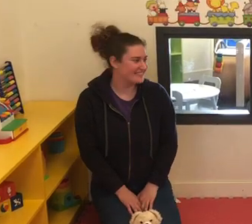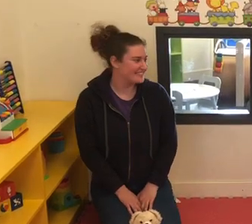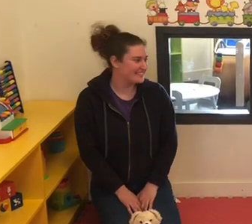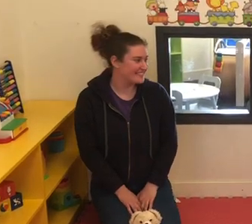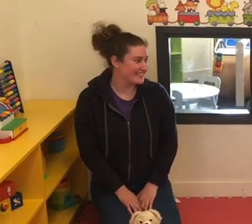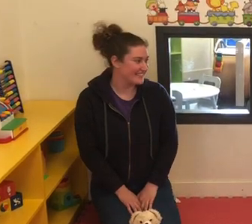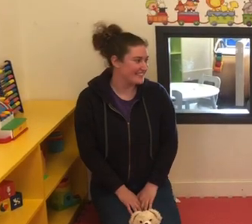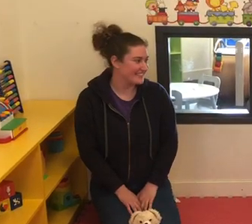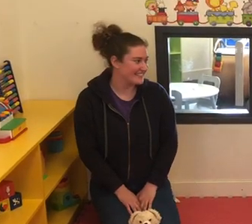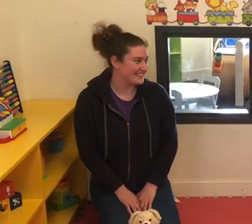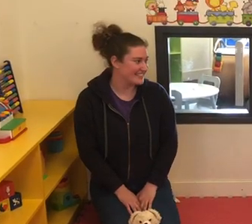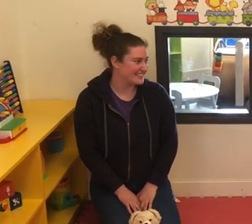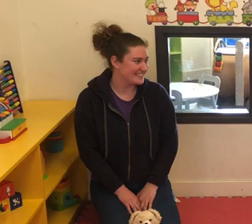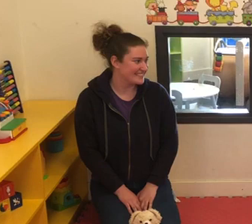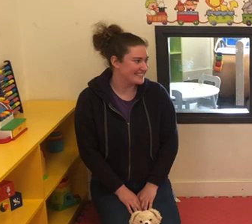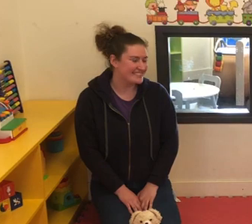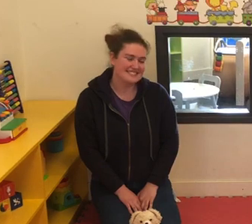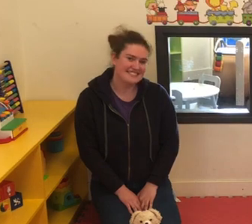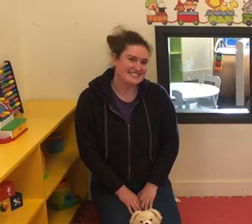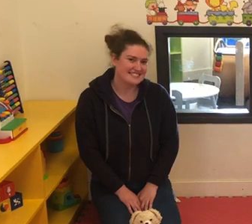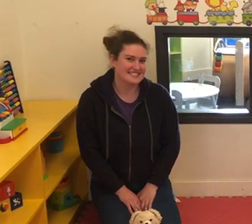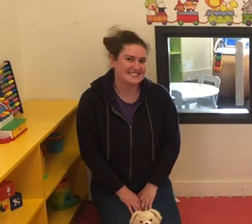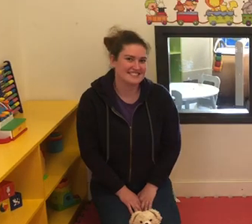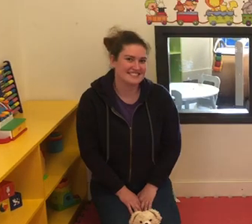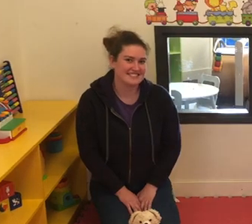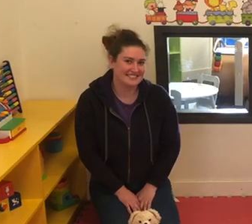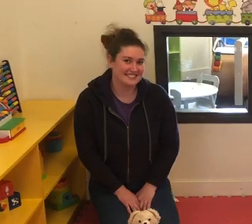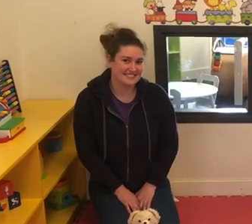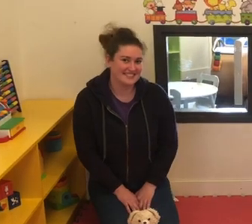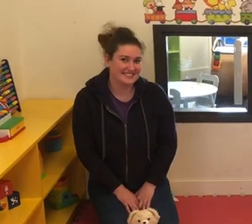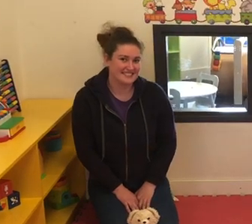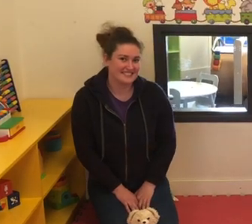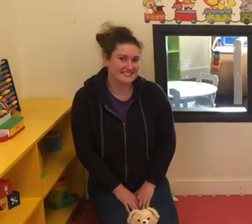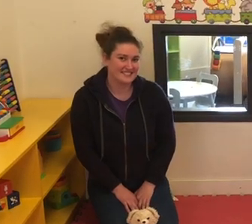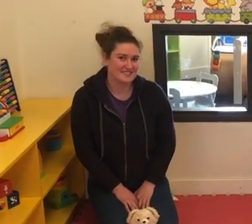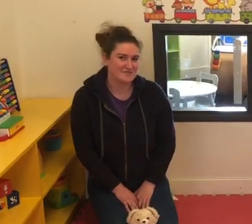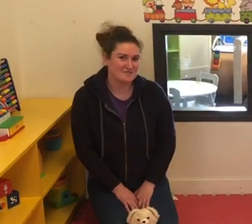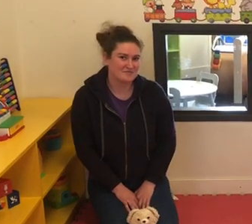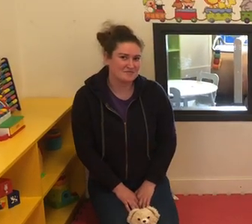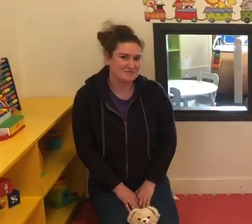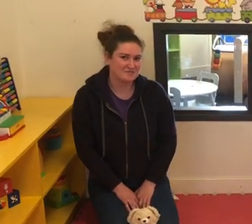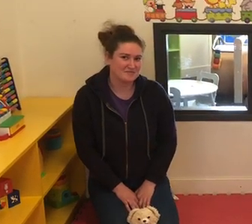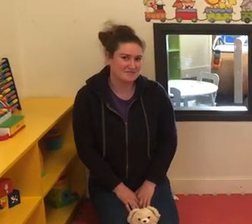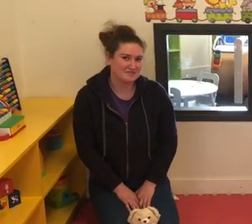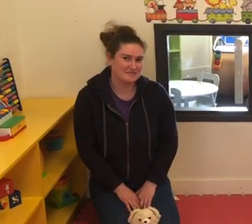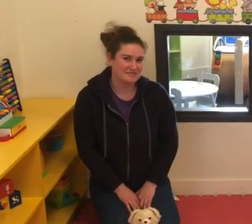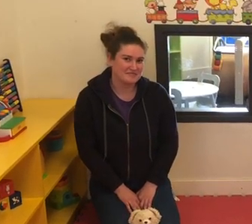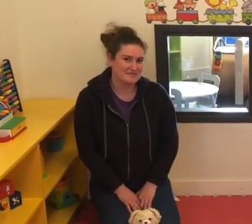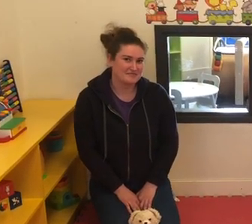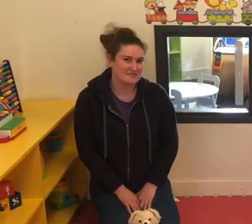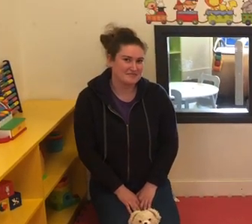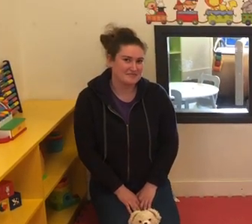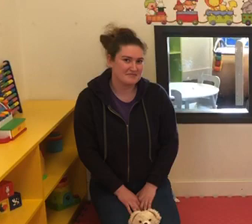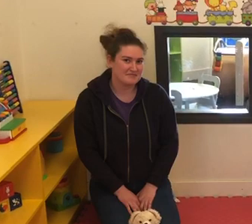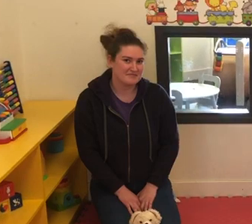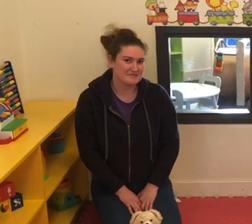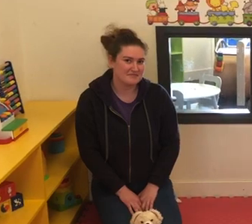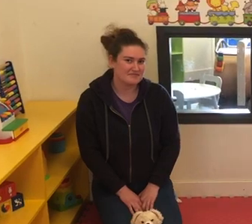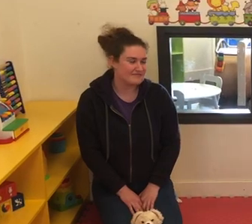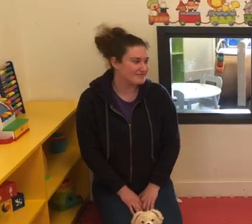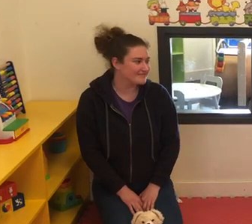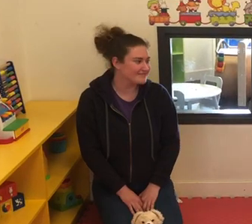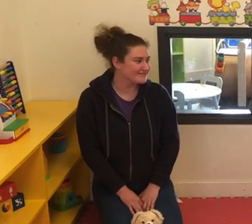zingen, In de Maneschijn. Die kennen jullie als het goed is heel goed, want die zingen we wel vaker. En dan kun je die misschien thuis ook nog een keertje